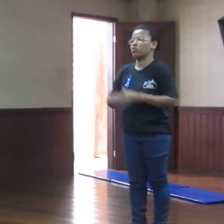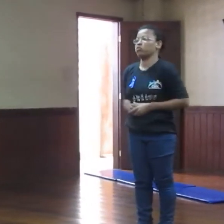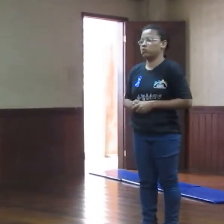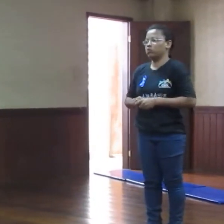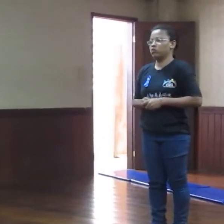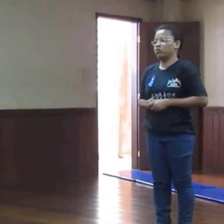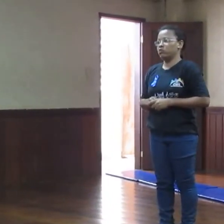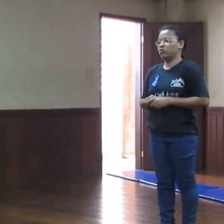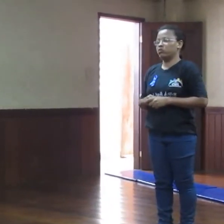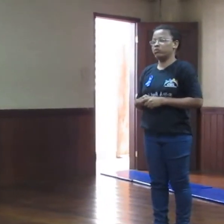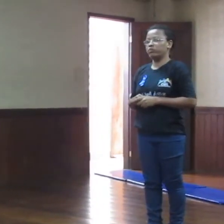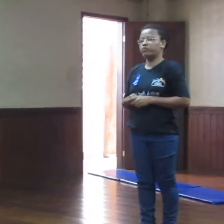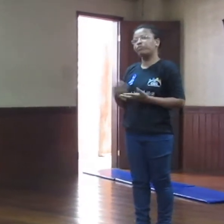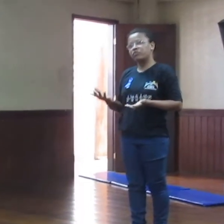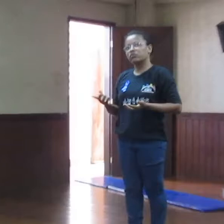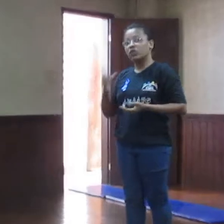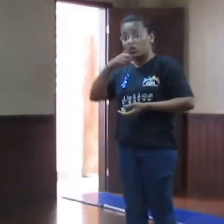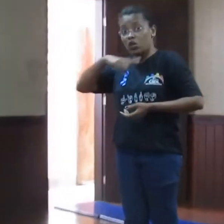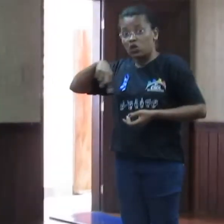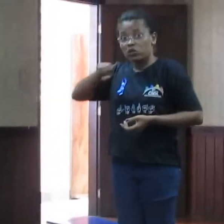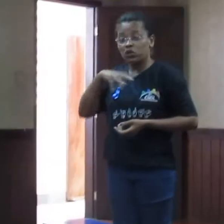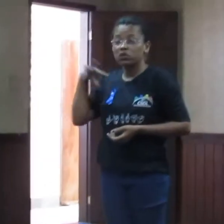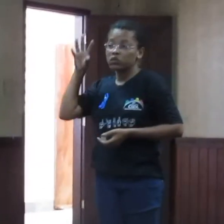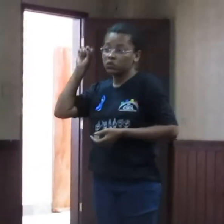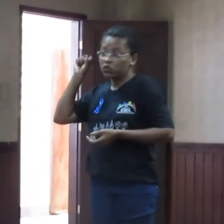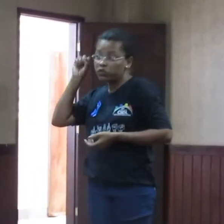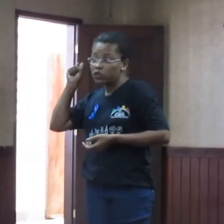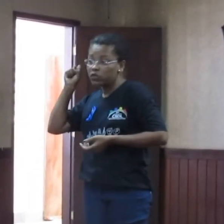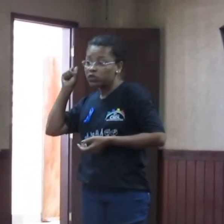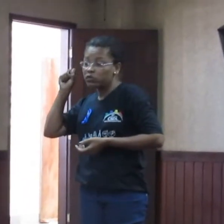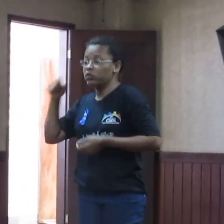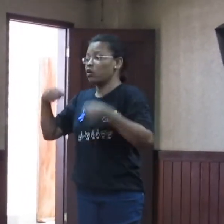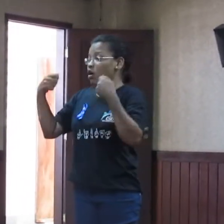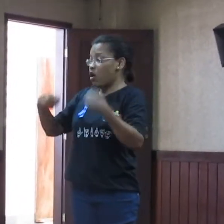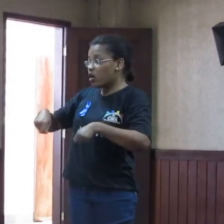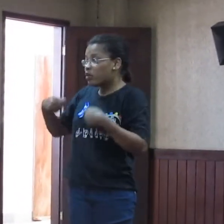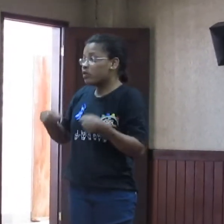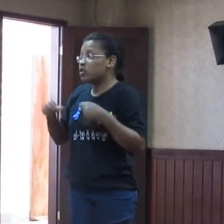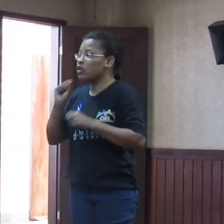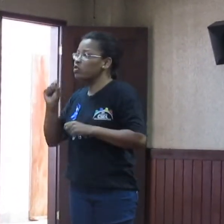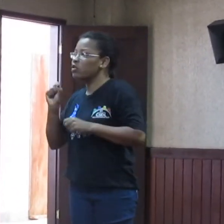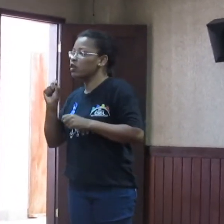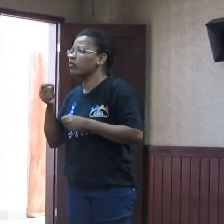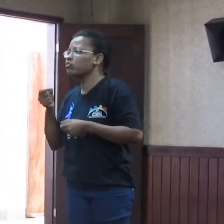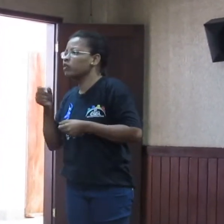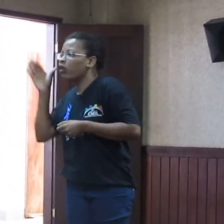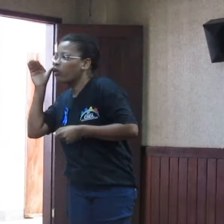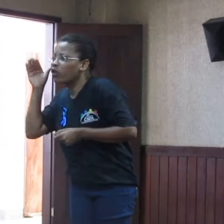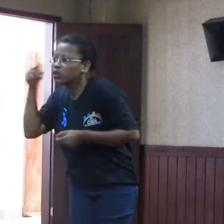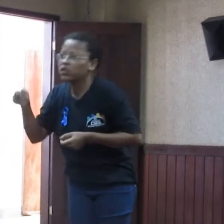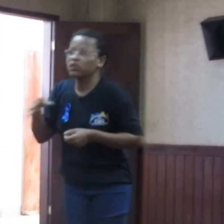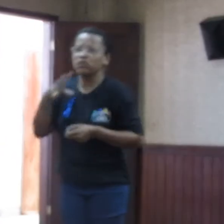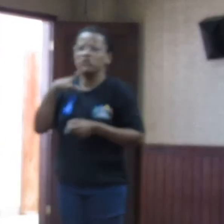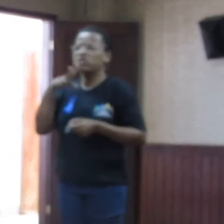que nos aprimorar, procurar conhecer, para poder